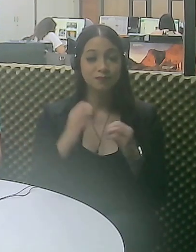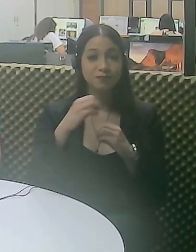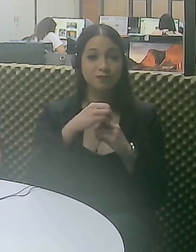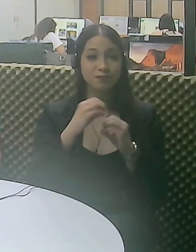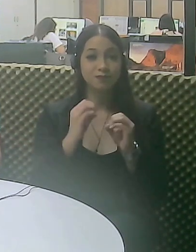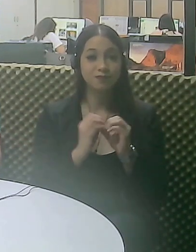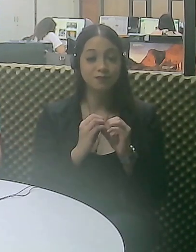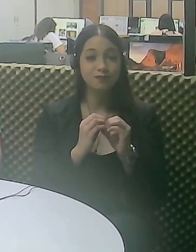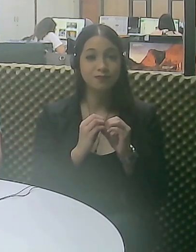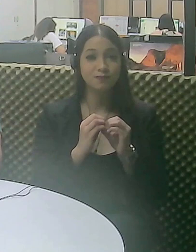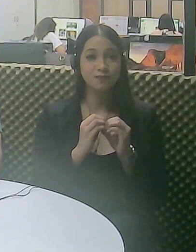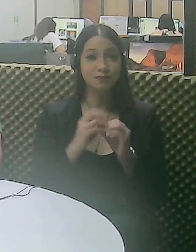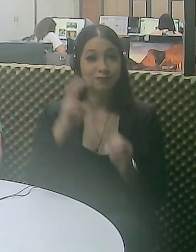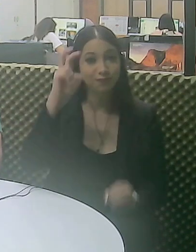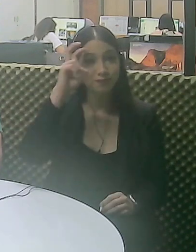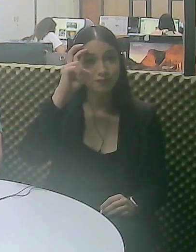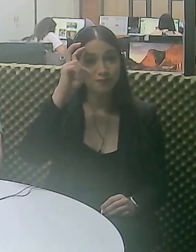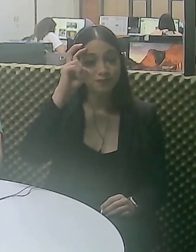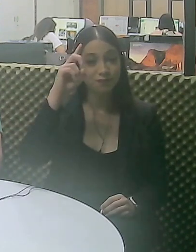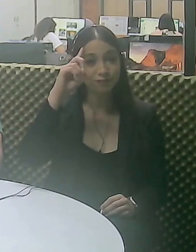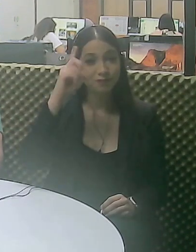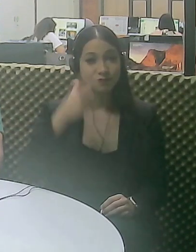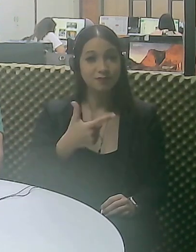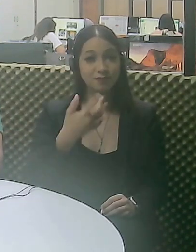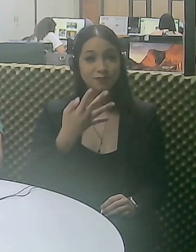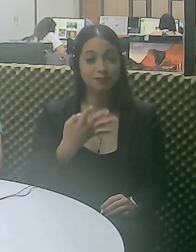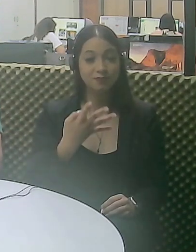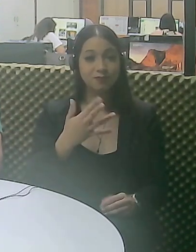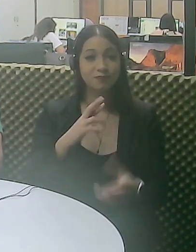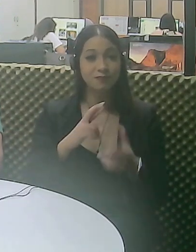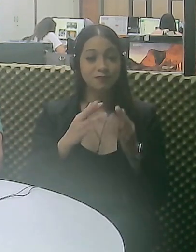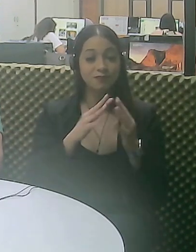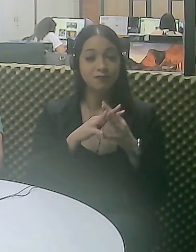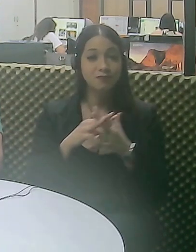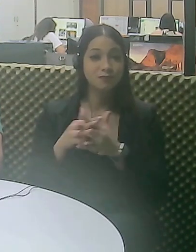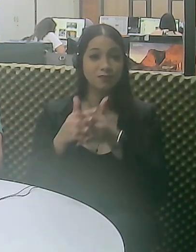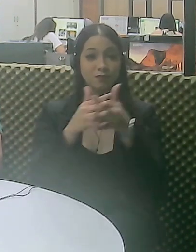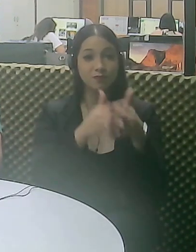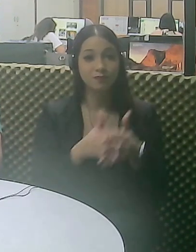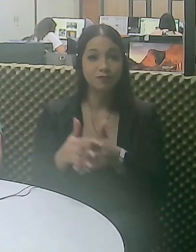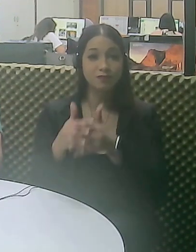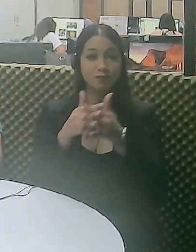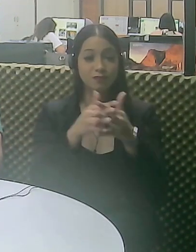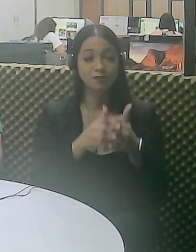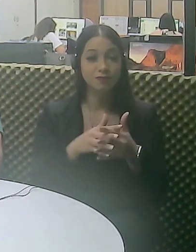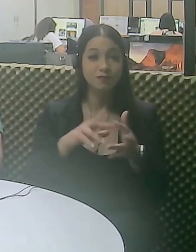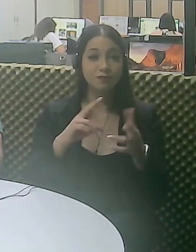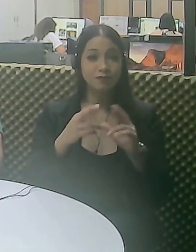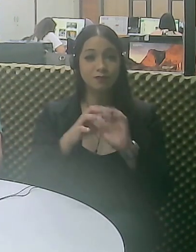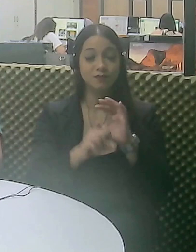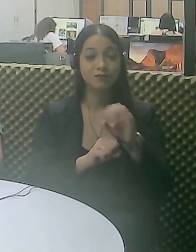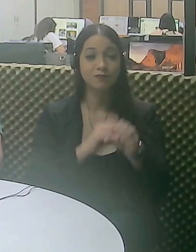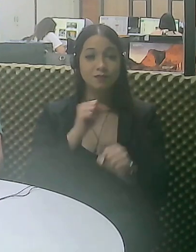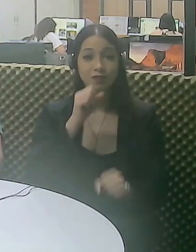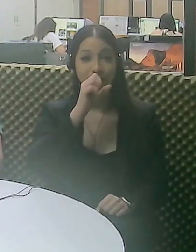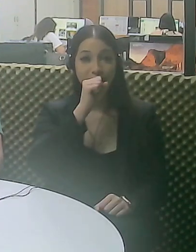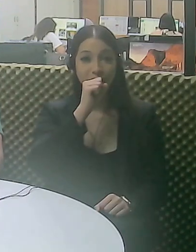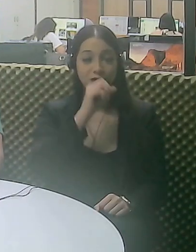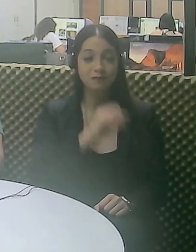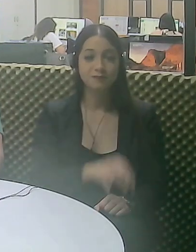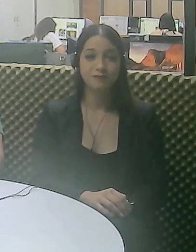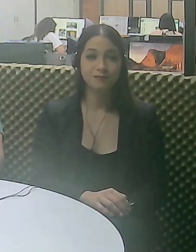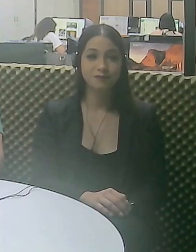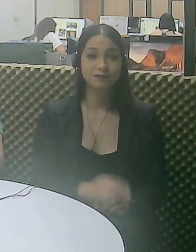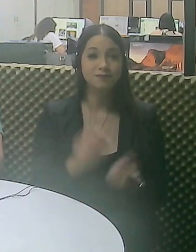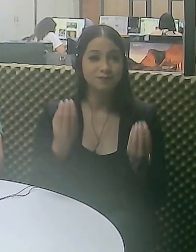Shopping Park. Já na quinta-feira, dia 24, o Ecocaminhão começa a fazer recolhimento de recicláveis no Laranjeiras.